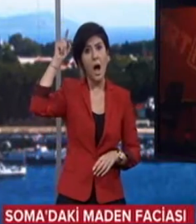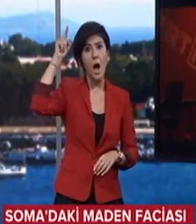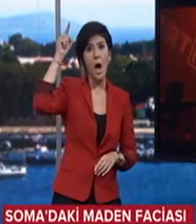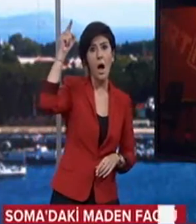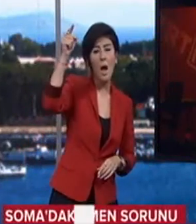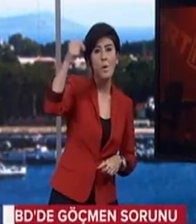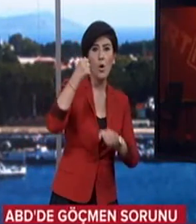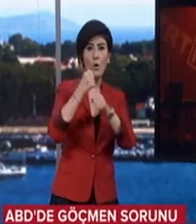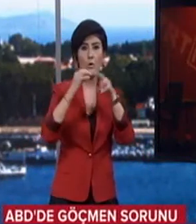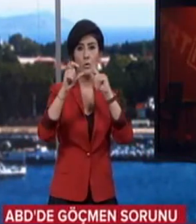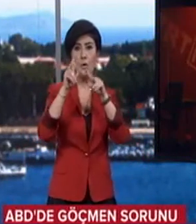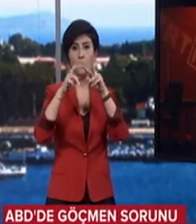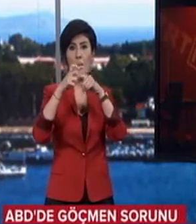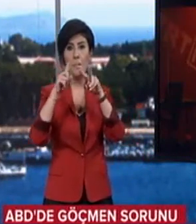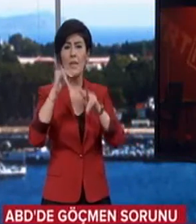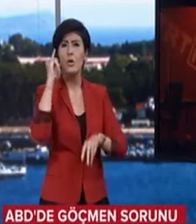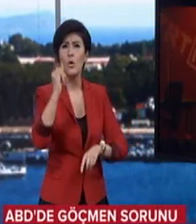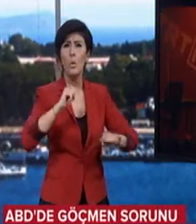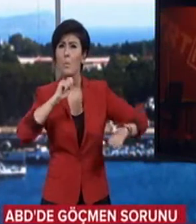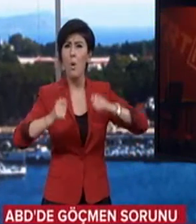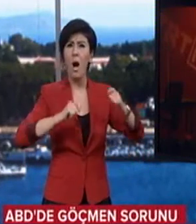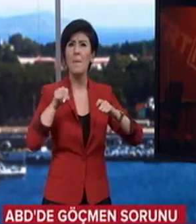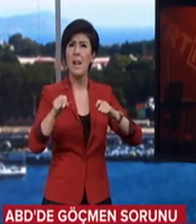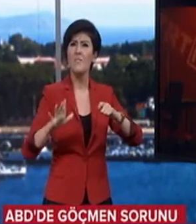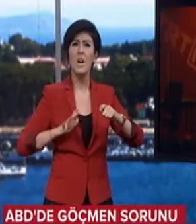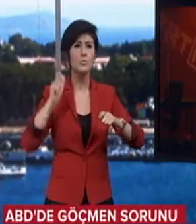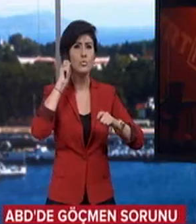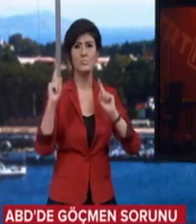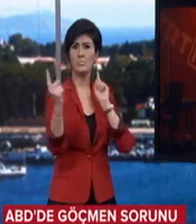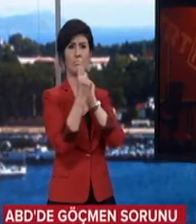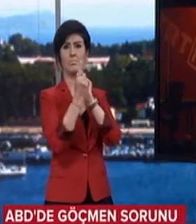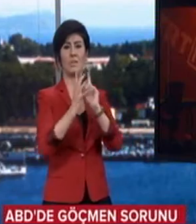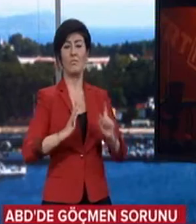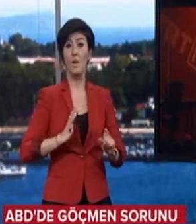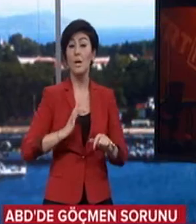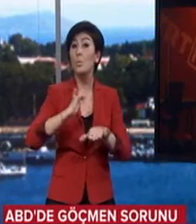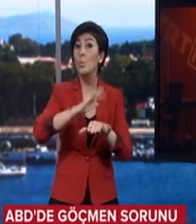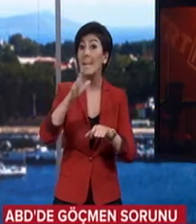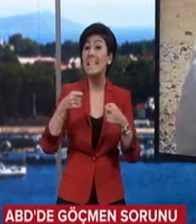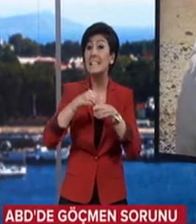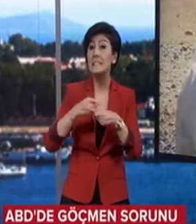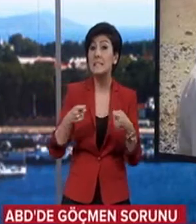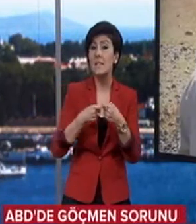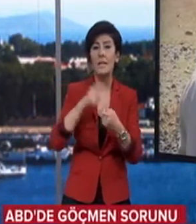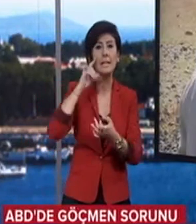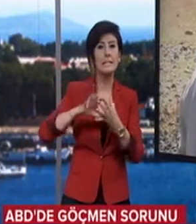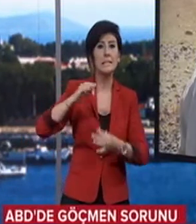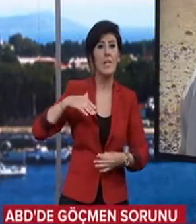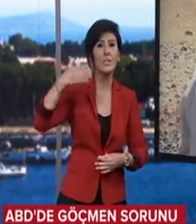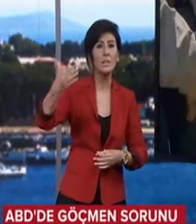Amerika Birleşik Devletleri göçmenlere kötü muamele suçlamasıyla karşı karşıya. Ülkelerindeki iç savaşlardan, insanlık